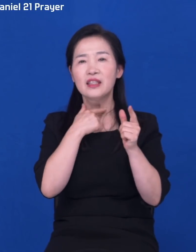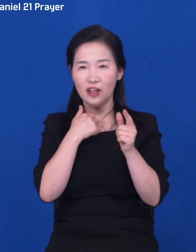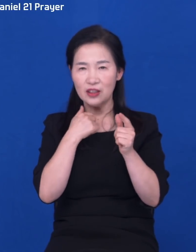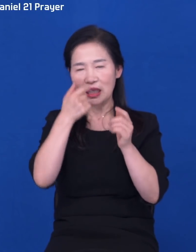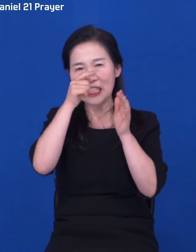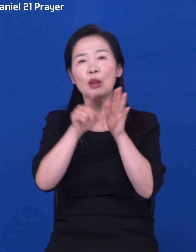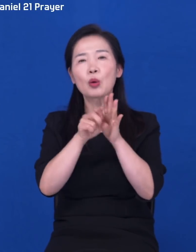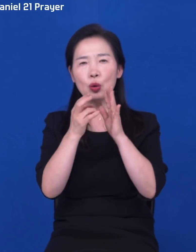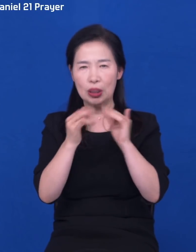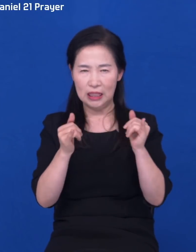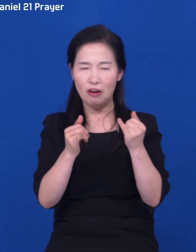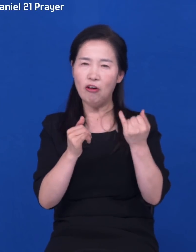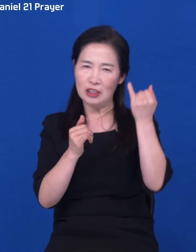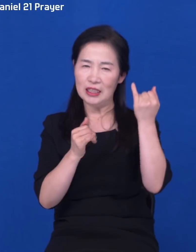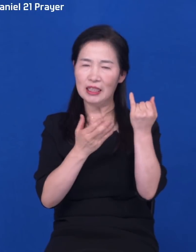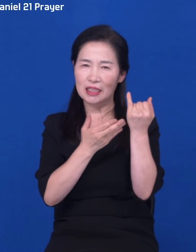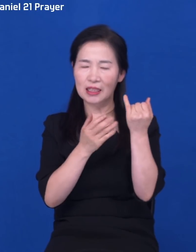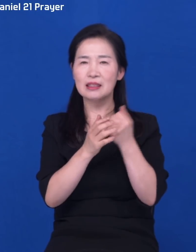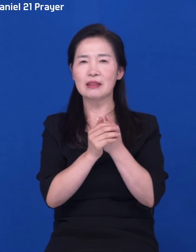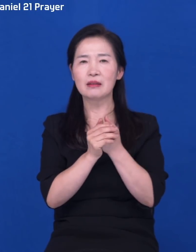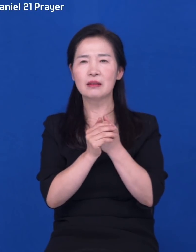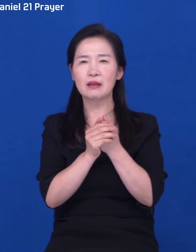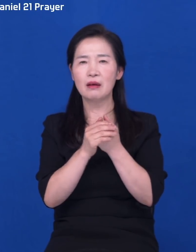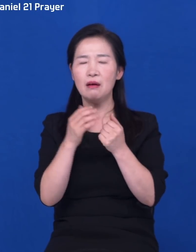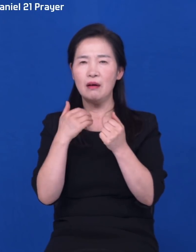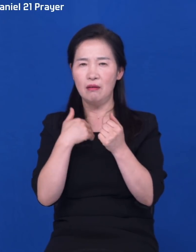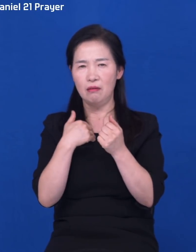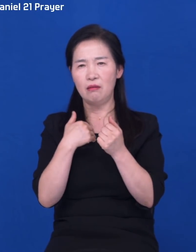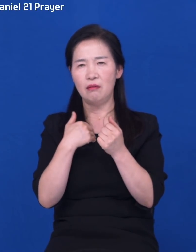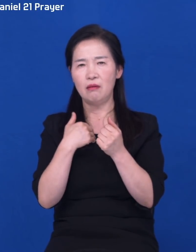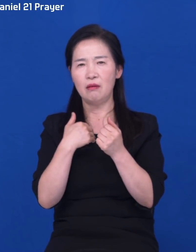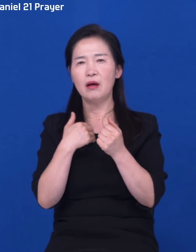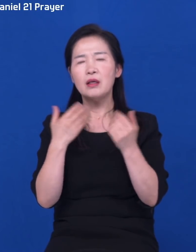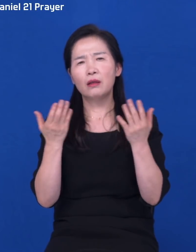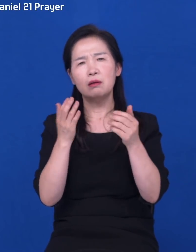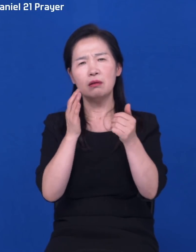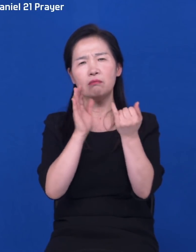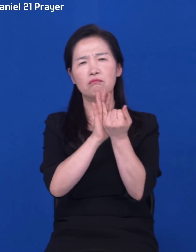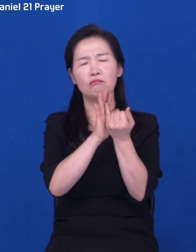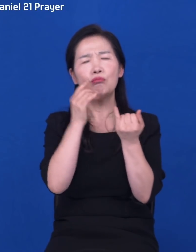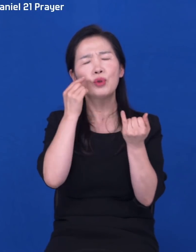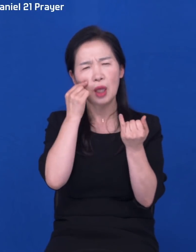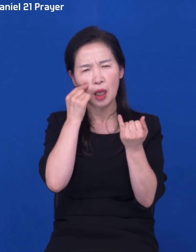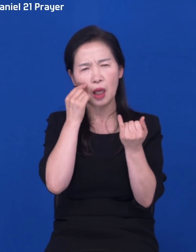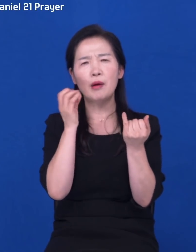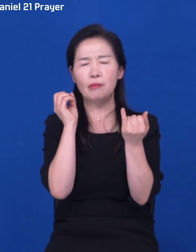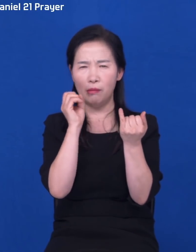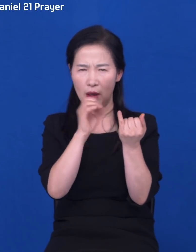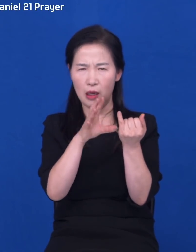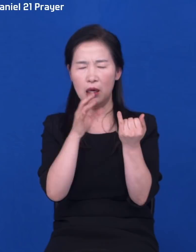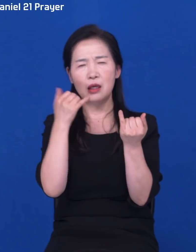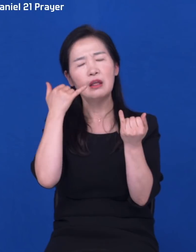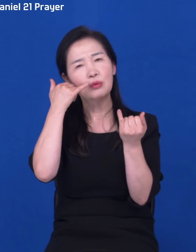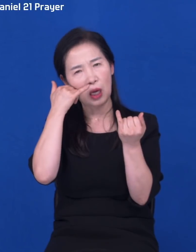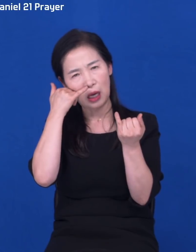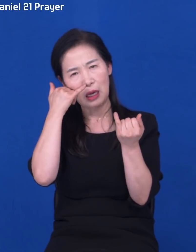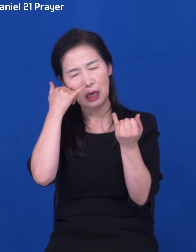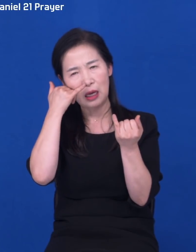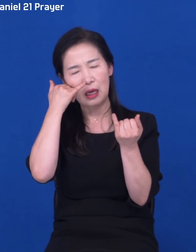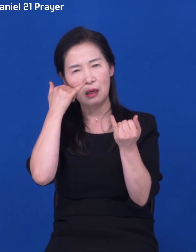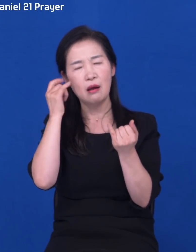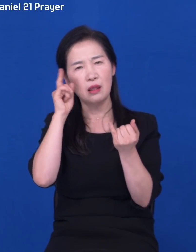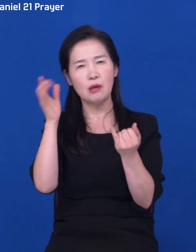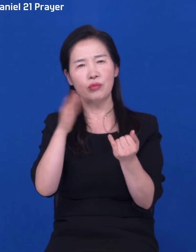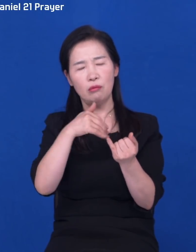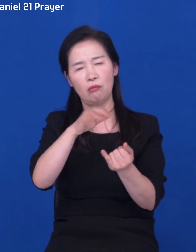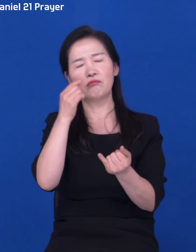기독교인이었던 언니가 제가 일을 이제 못 도와주겠다는 얘기를 해야 되기 때문에 전화해서 내일부터 못 갈